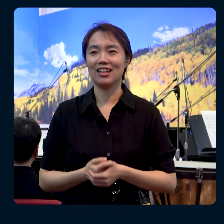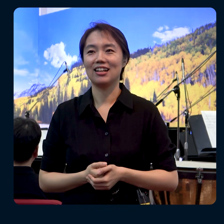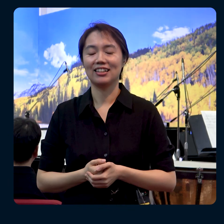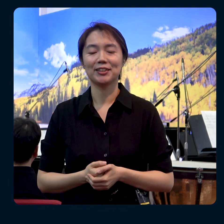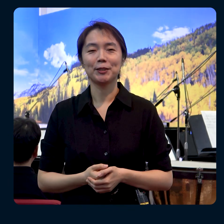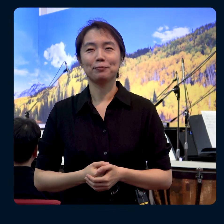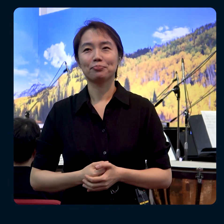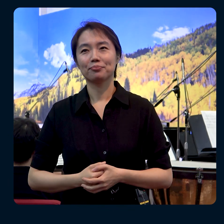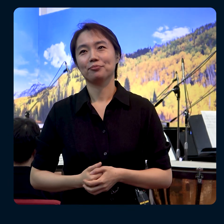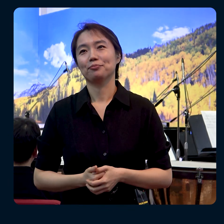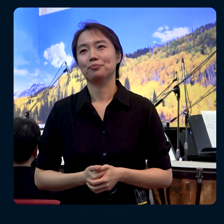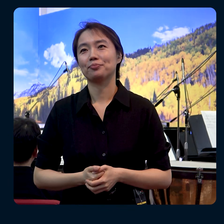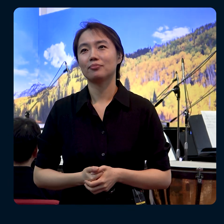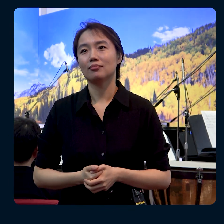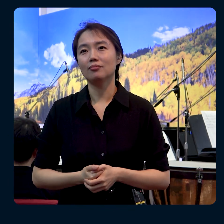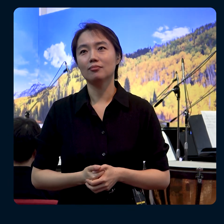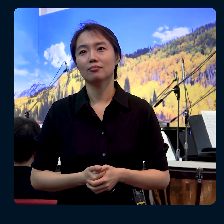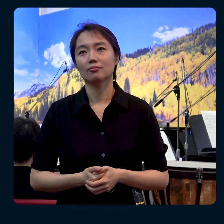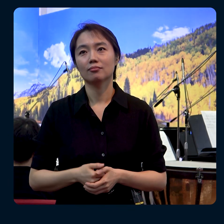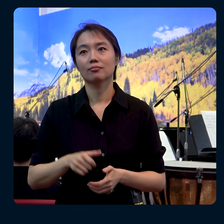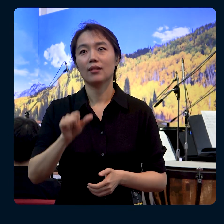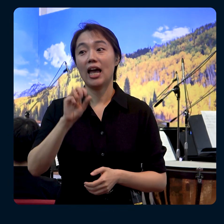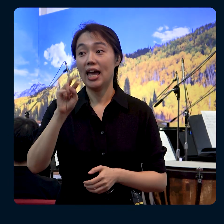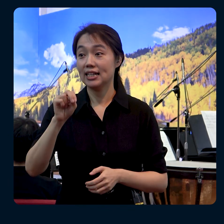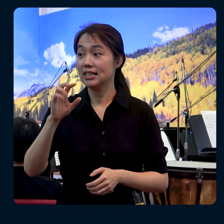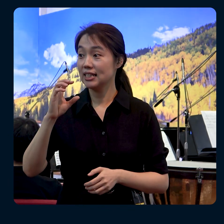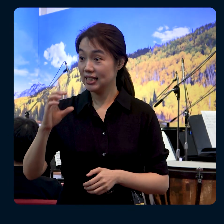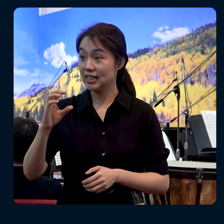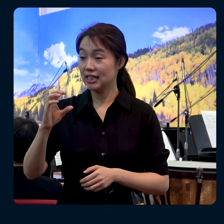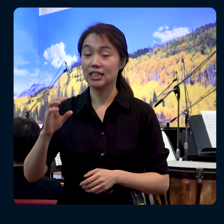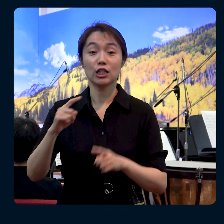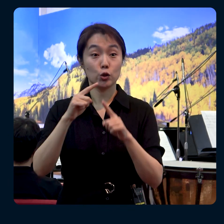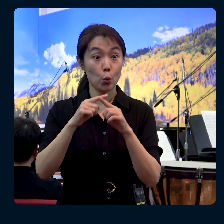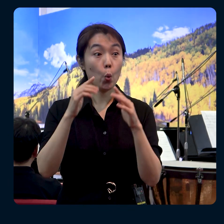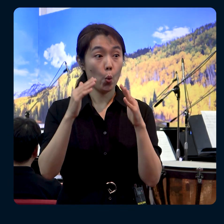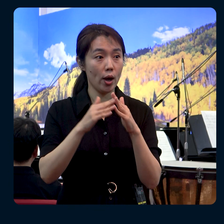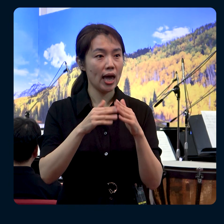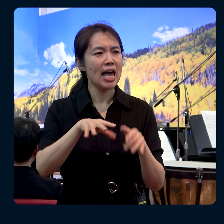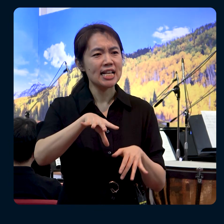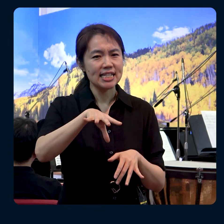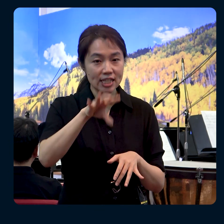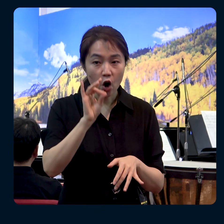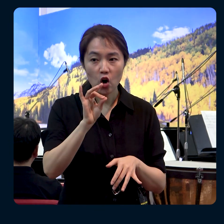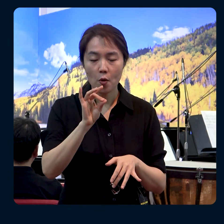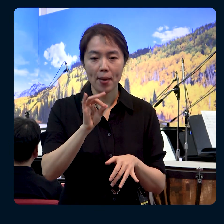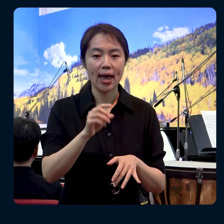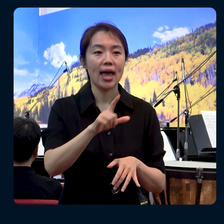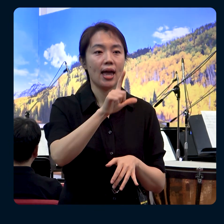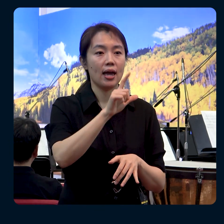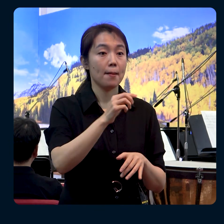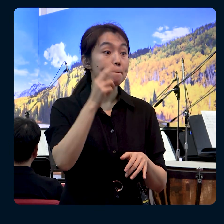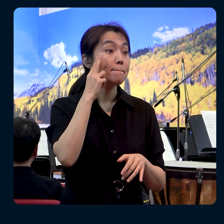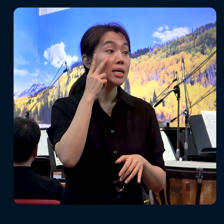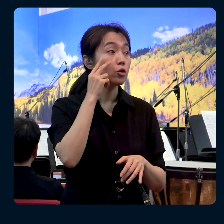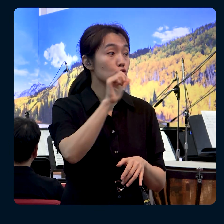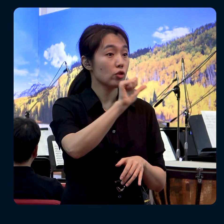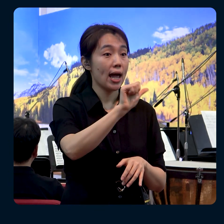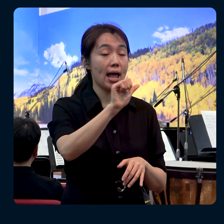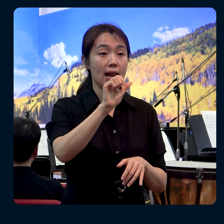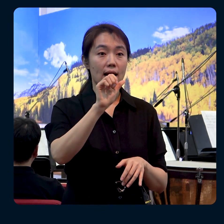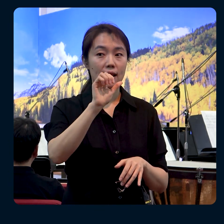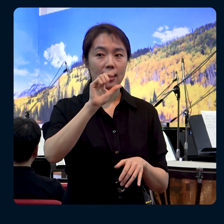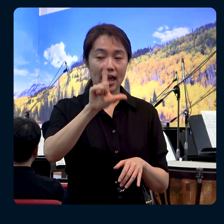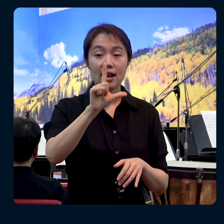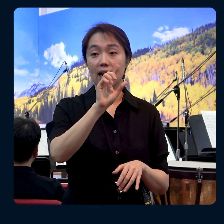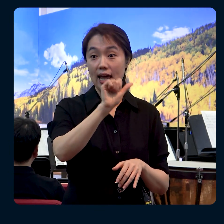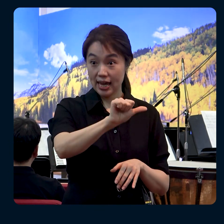한번 나눕니다. ANC 오늘의 교회는요, 그 시작을 LA 코리아타운에서 시작했어요. 그래서